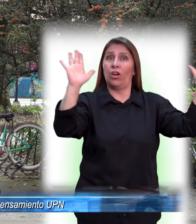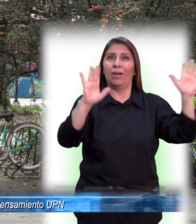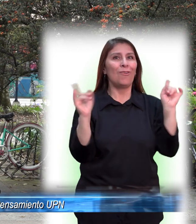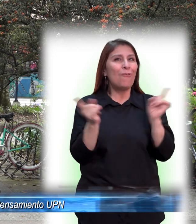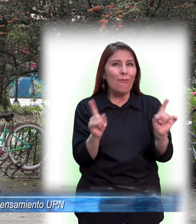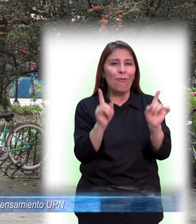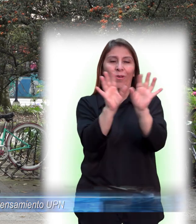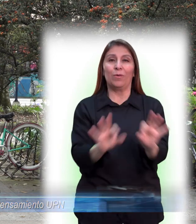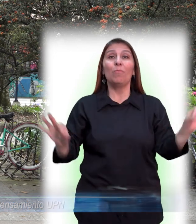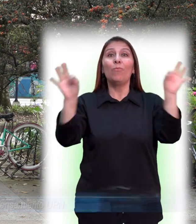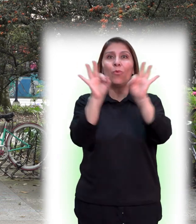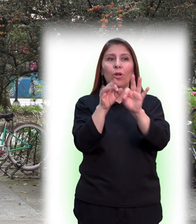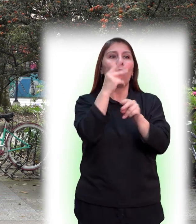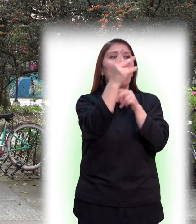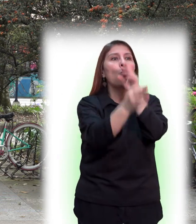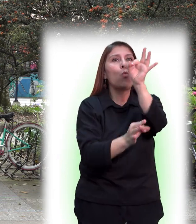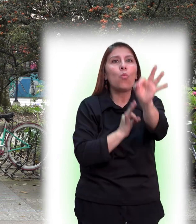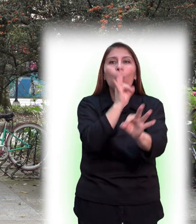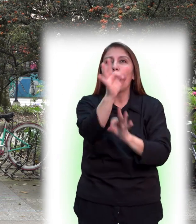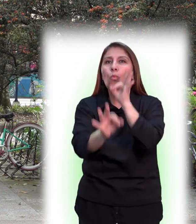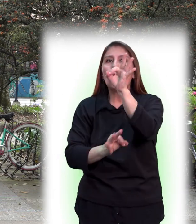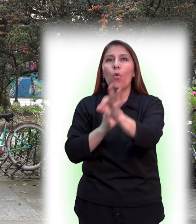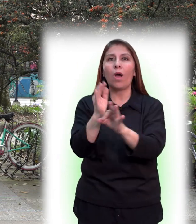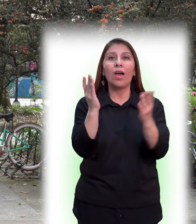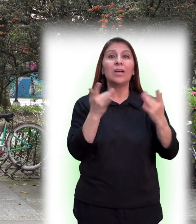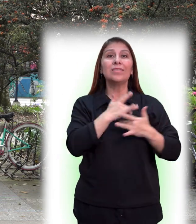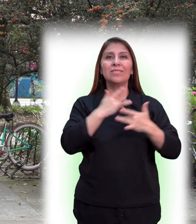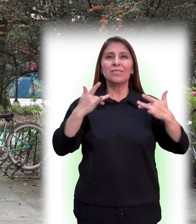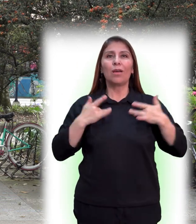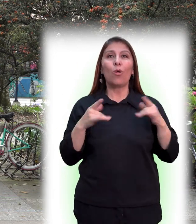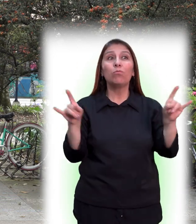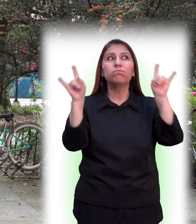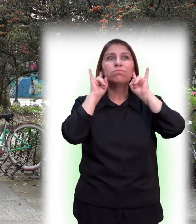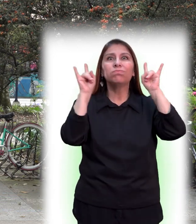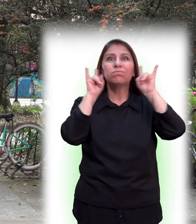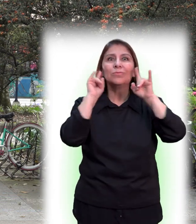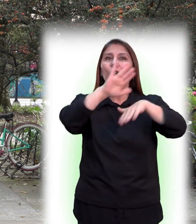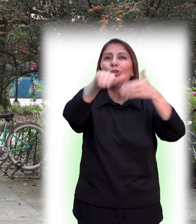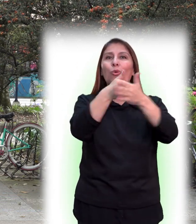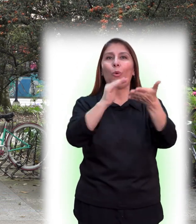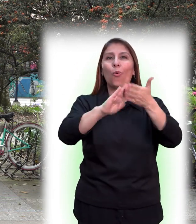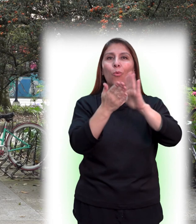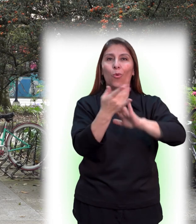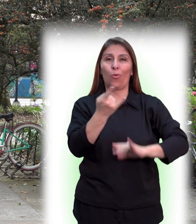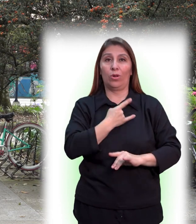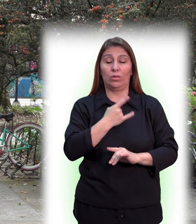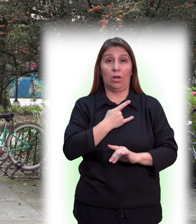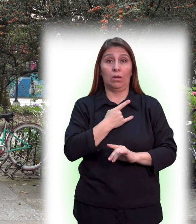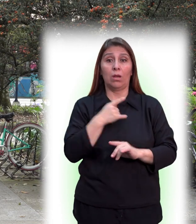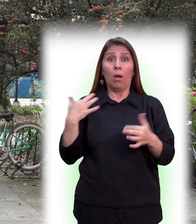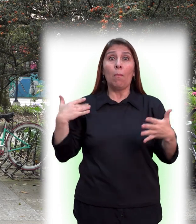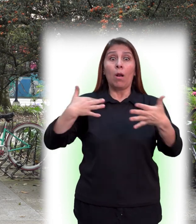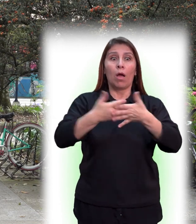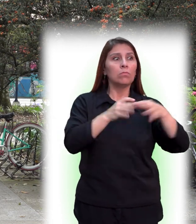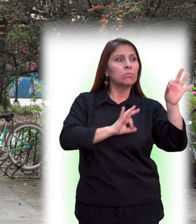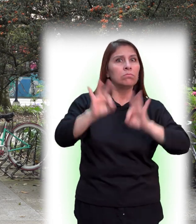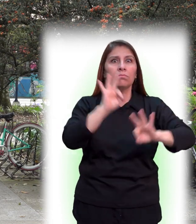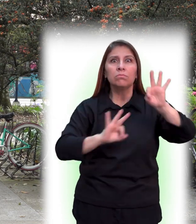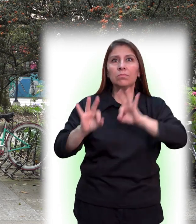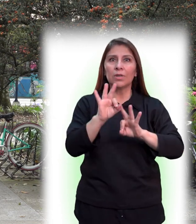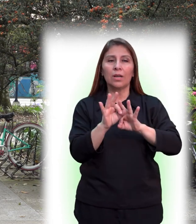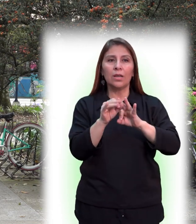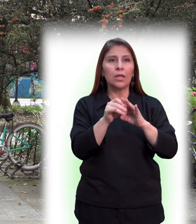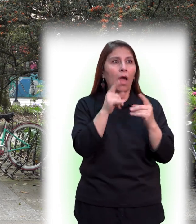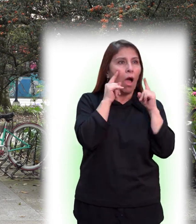aulas. Para nosotros también es importante cuidar la salud auditiva de toda la comunidad universitaria. Es por eso que nos hemos venido